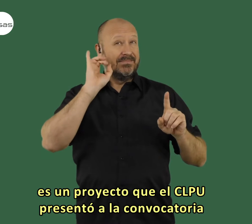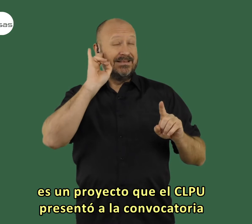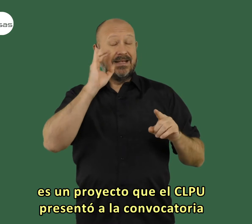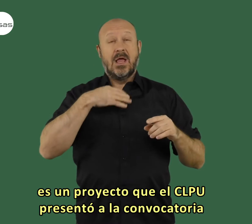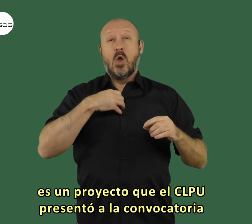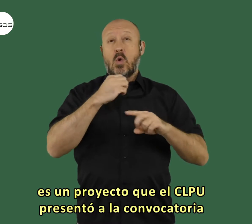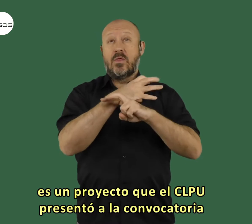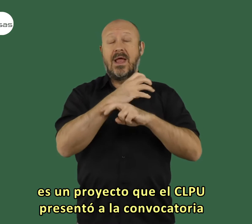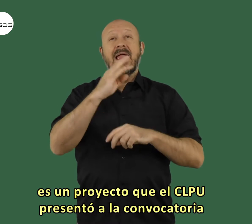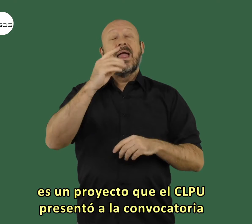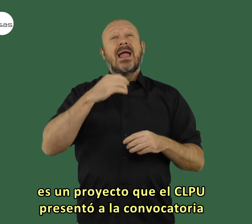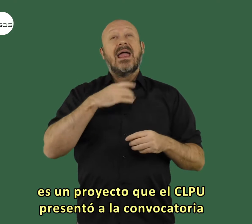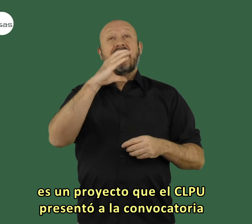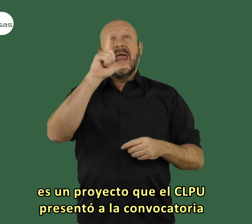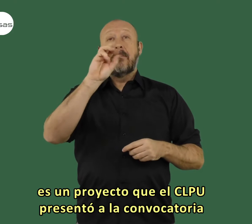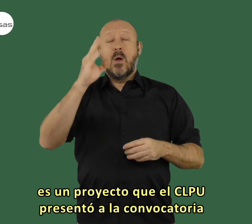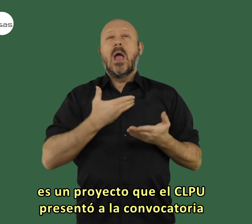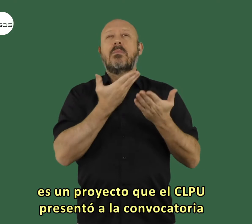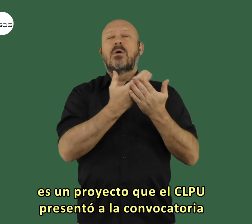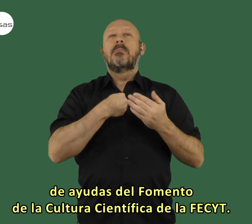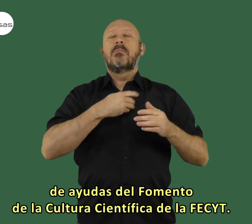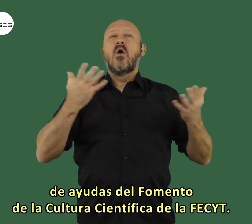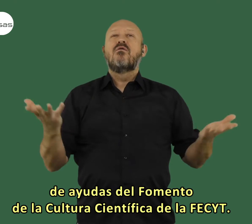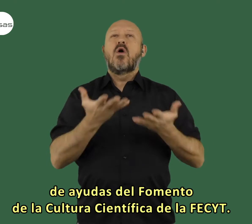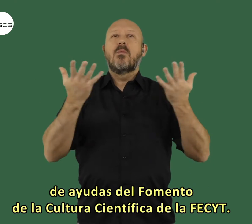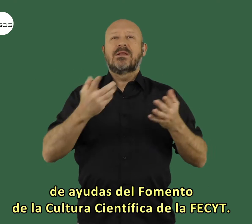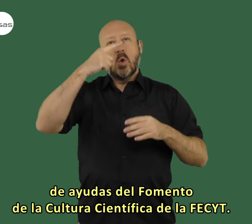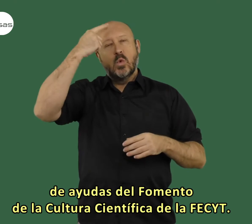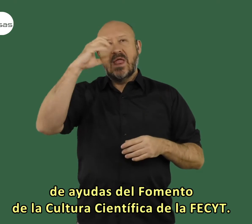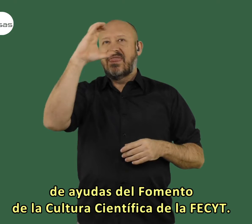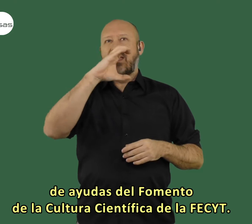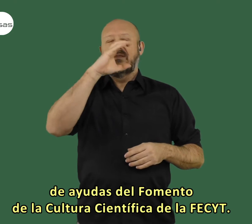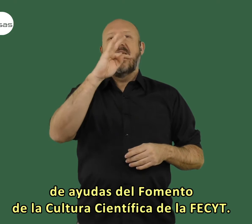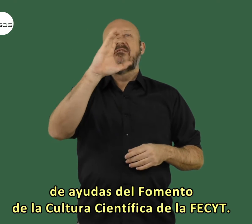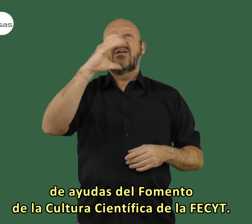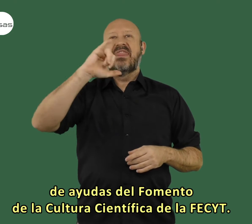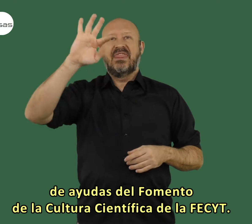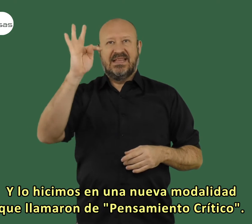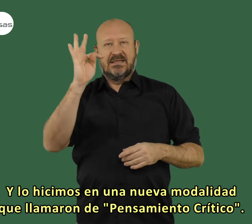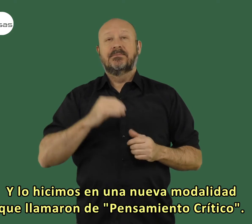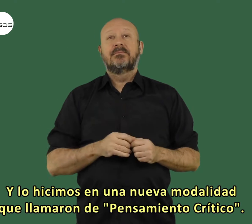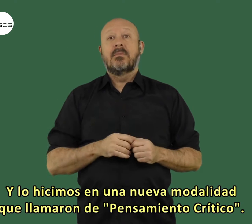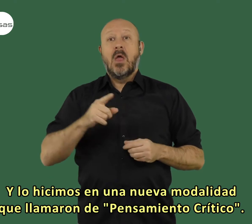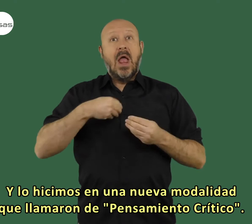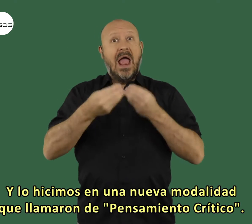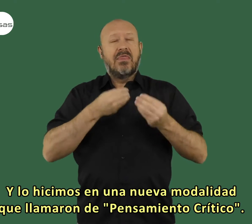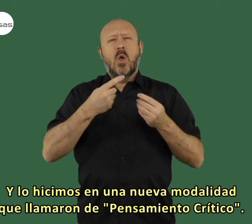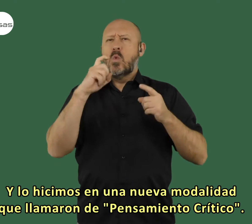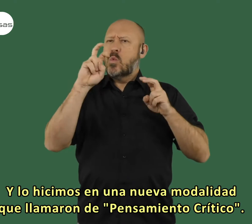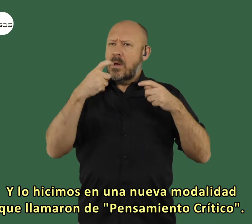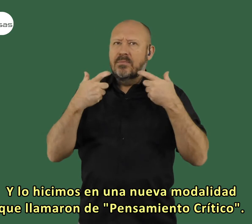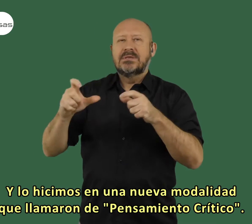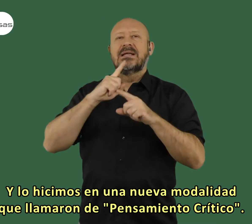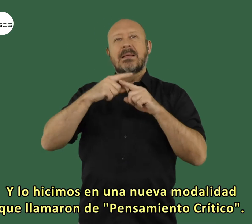Luciérnagas es un proyecto que el CLPU presentó a la convocatoria de ayudas del fomento de la cultura científica de la FECIT, y lo hicimos en una